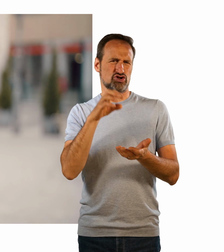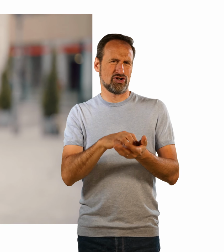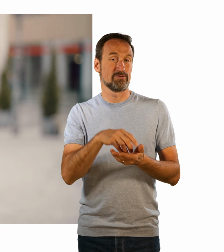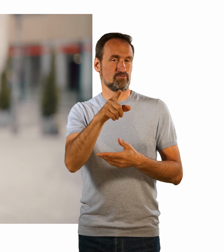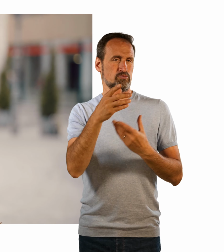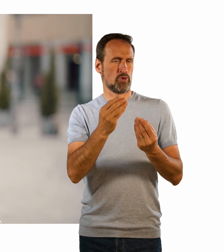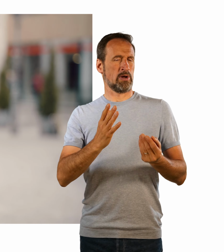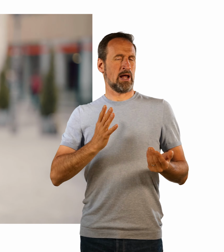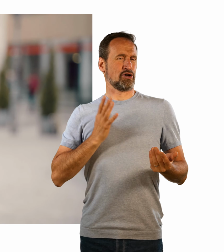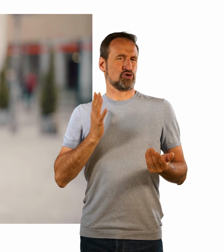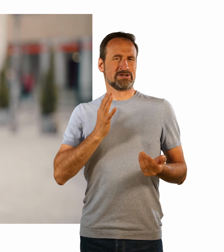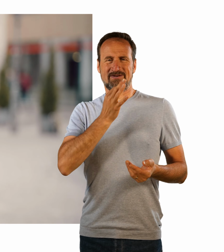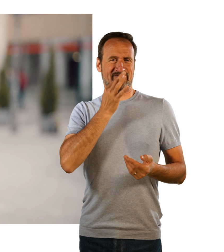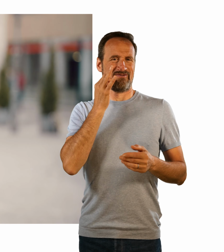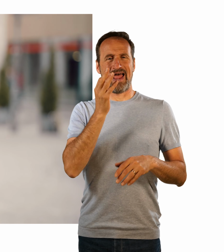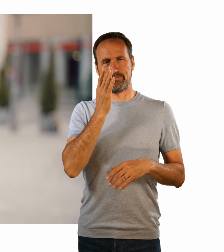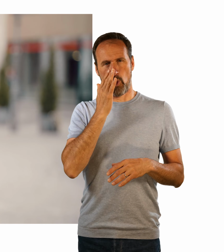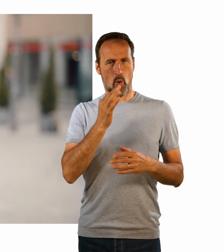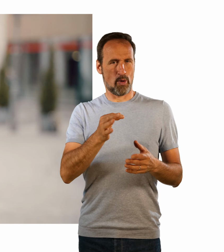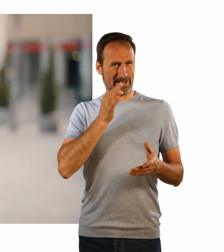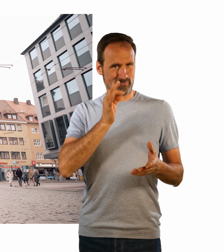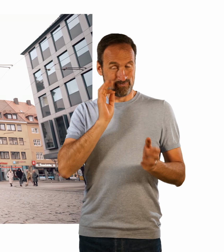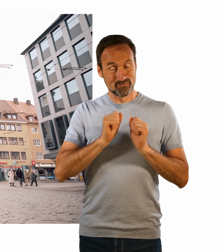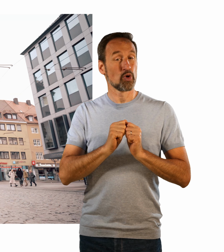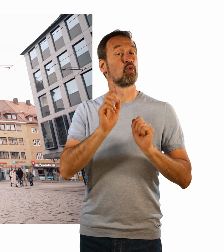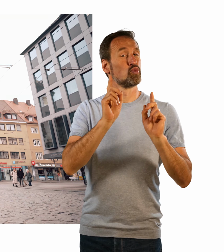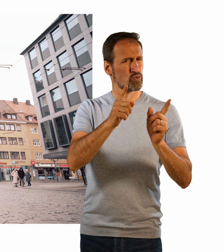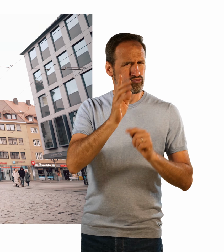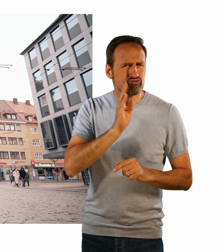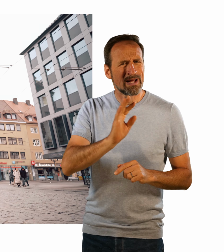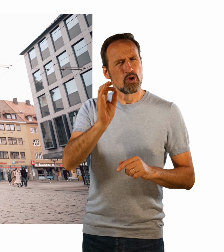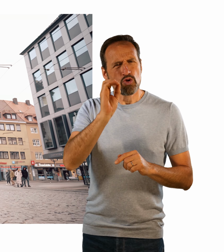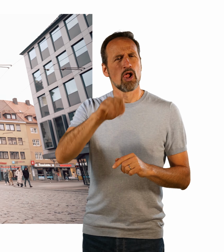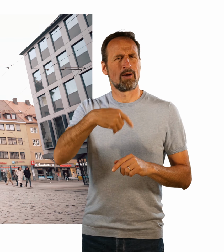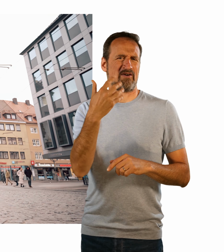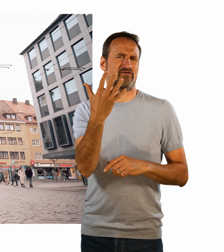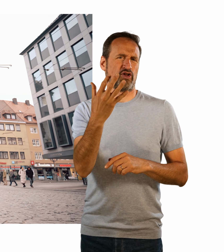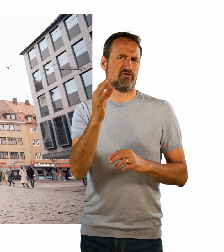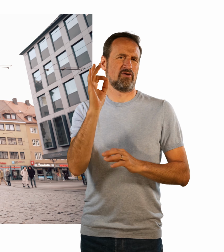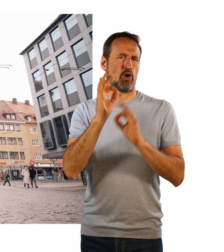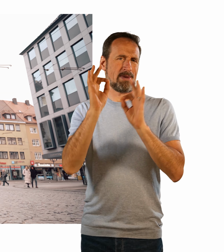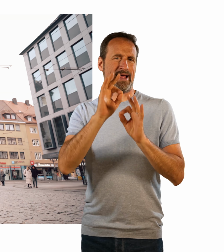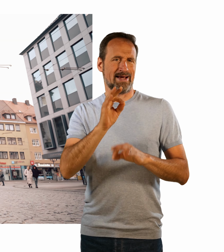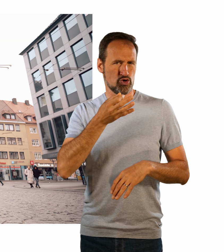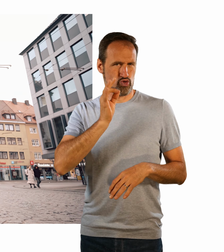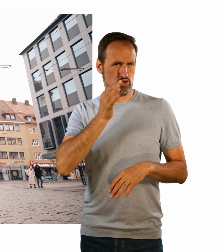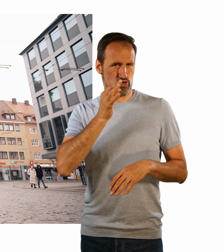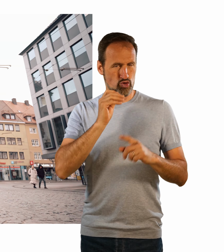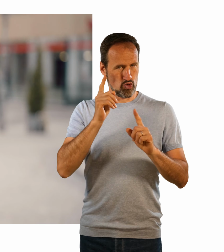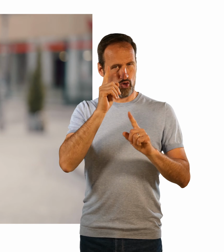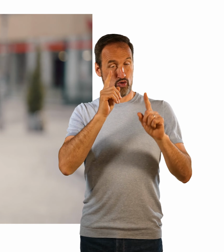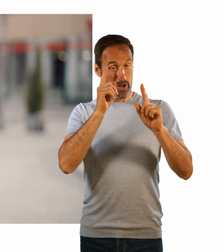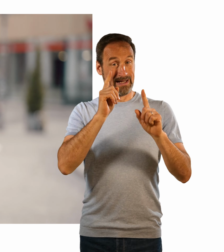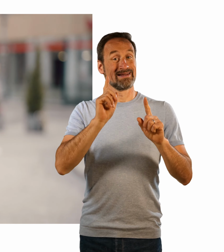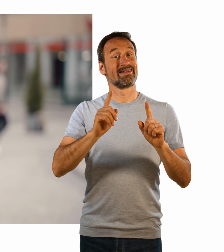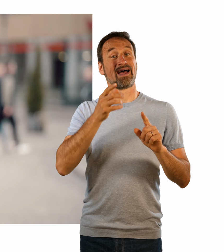dir 0,5 Promille an. Den Alkoholtest werden wir exakt eine Stunde nach deiner Weinprobe machen. Du darfst maximal